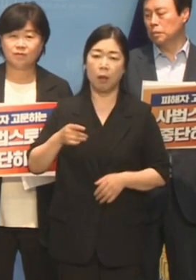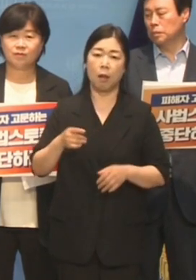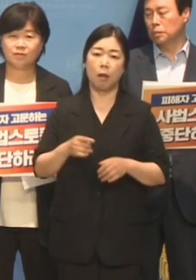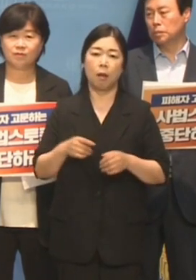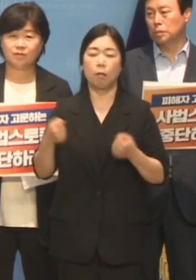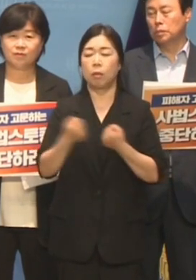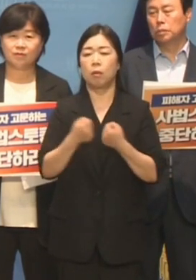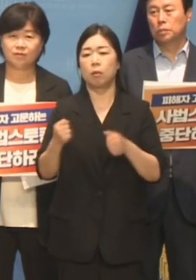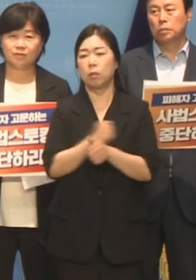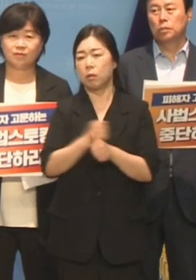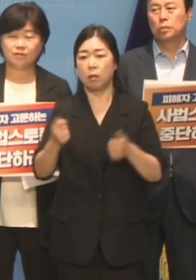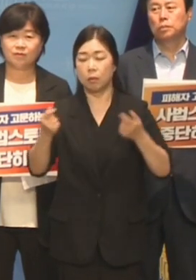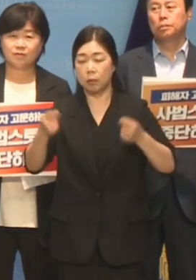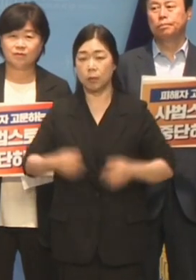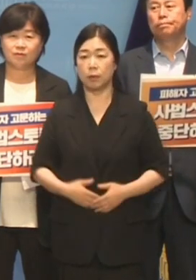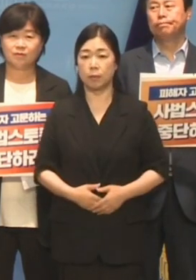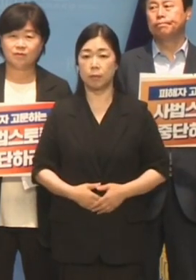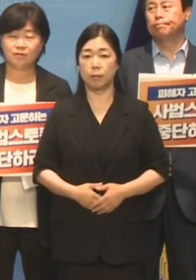더불어민주당